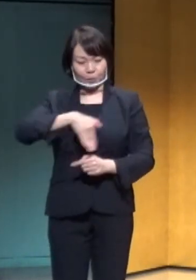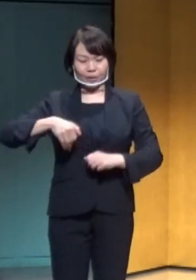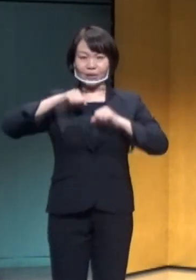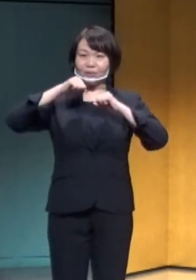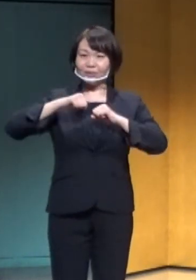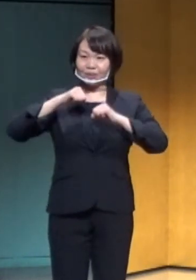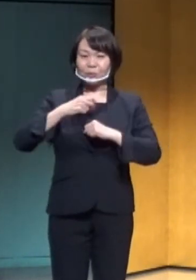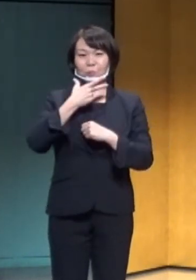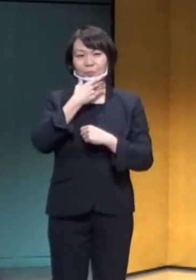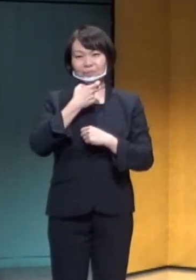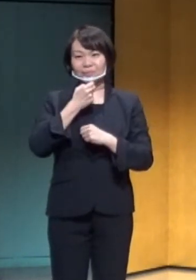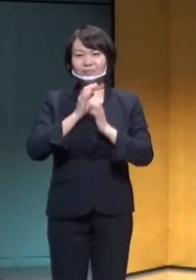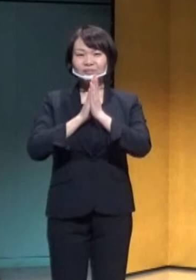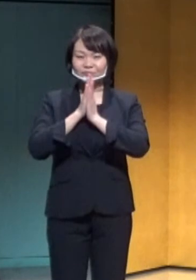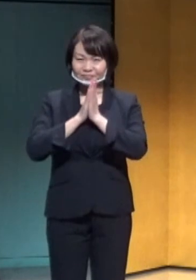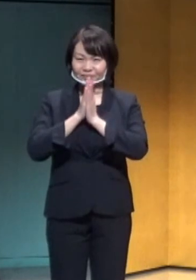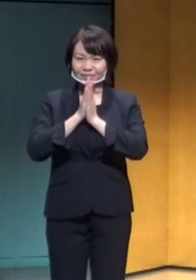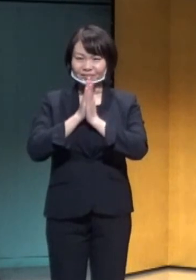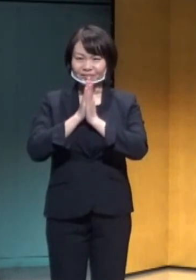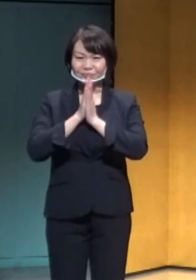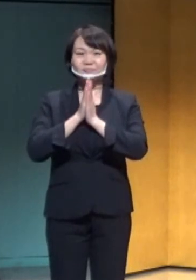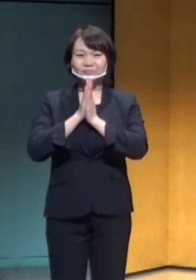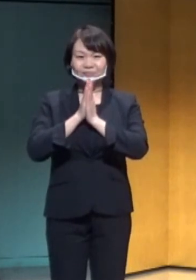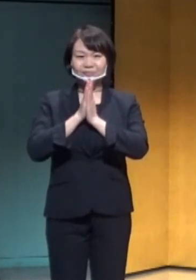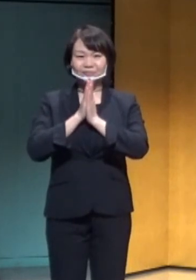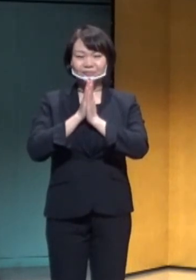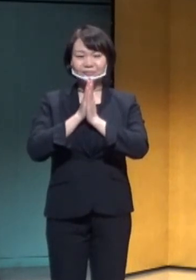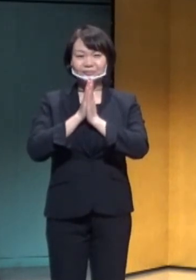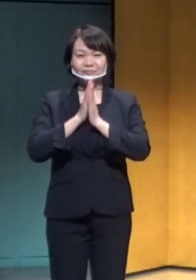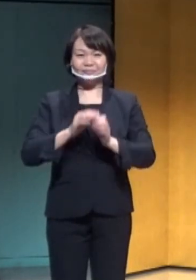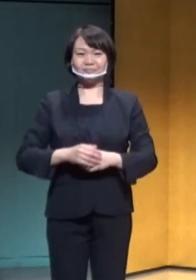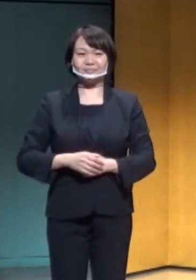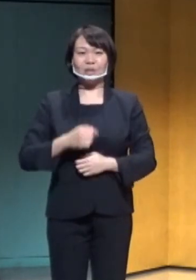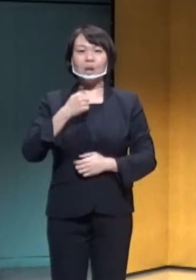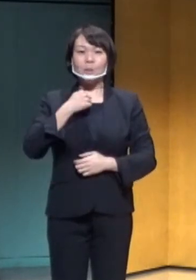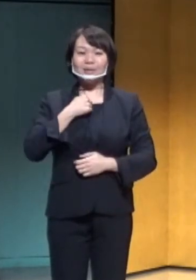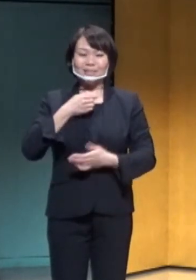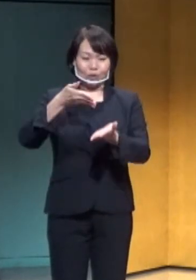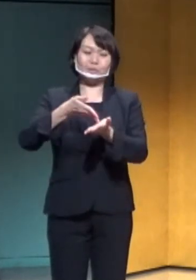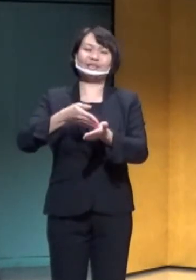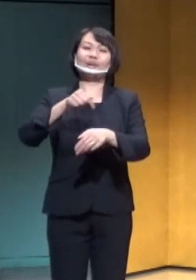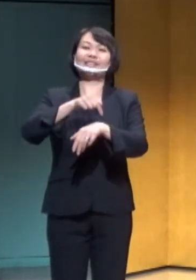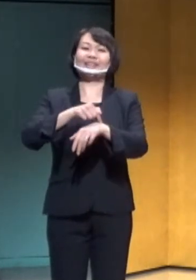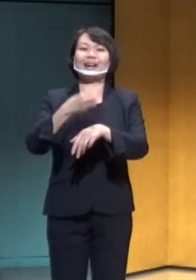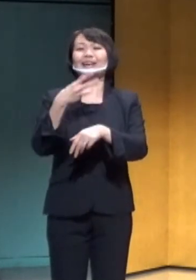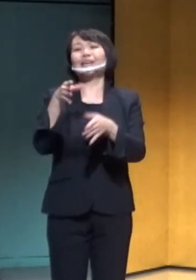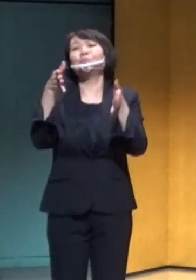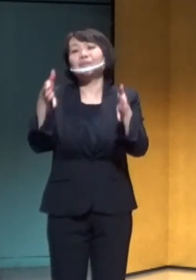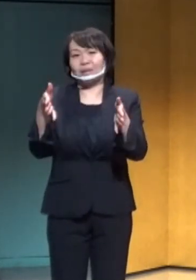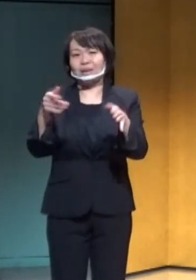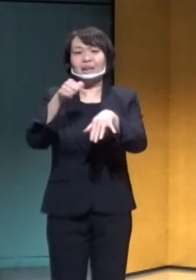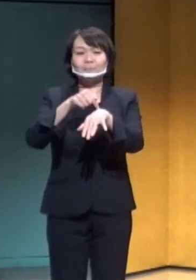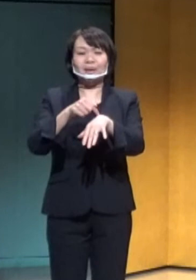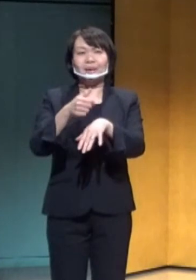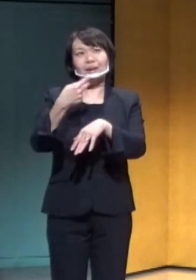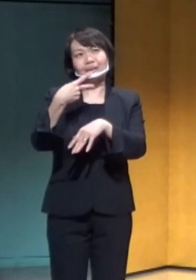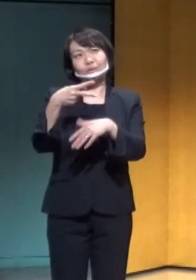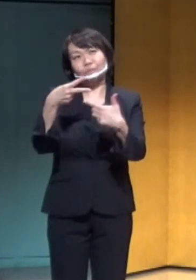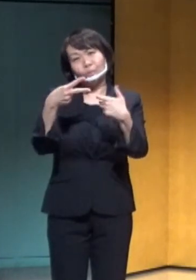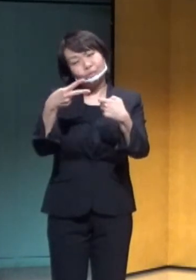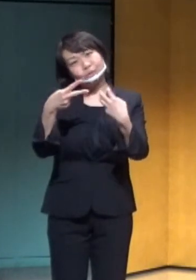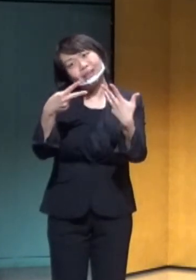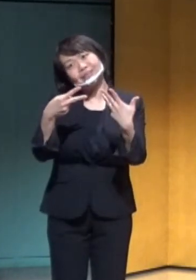幸をご祈念申し上げ、私に与えられた3分間という時間がちょうど今2分58秒ぐらいでございます